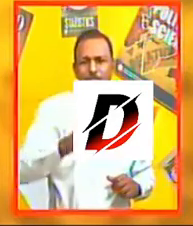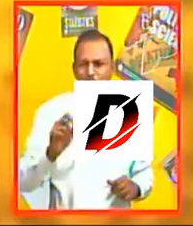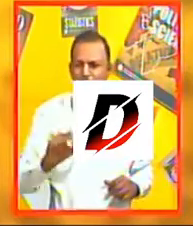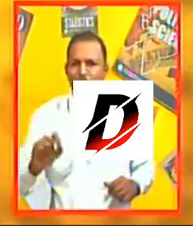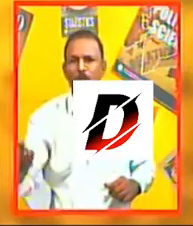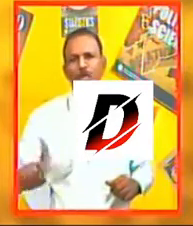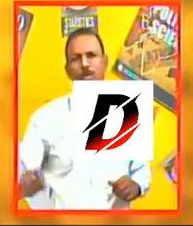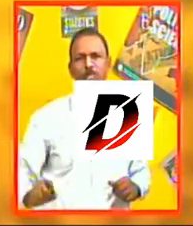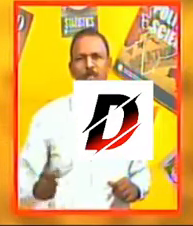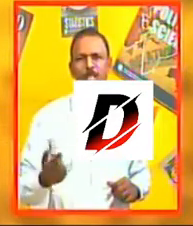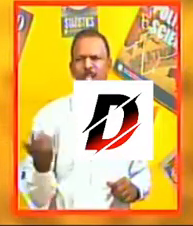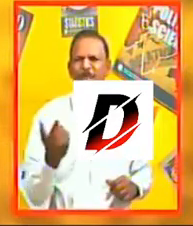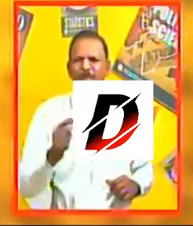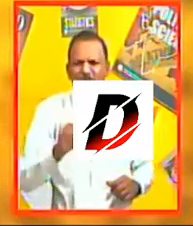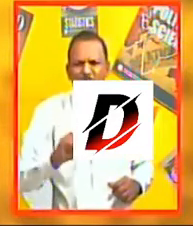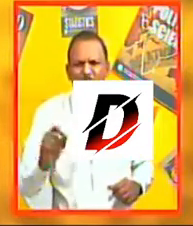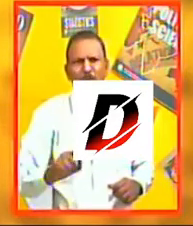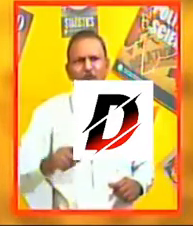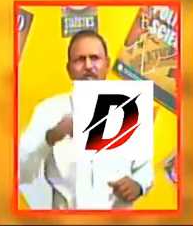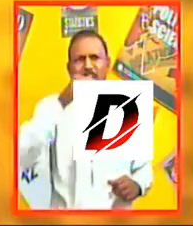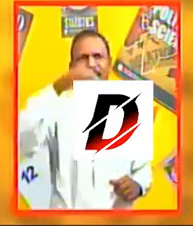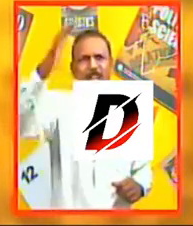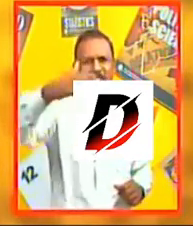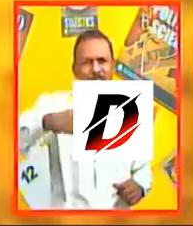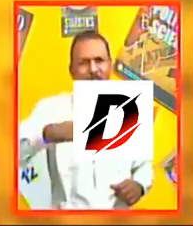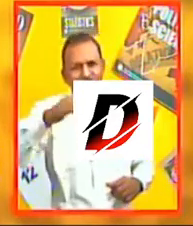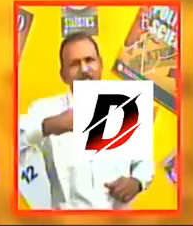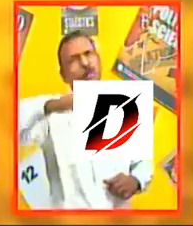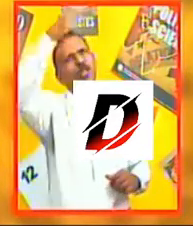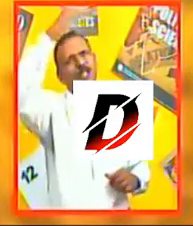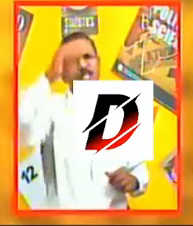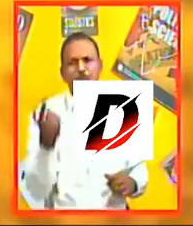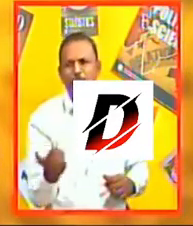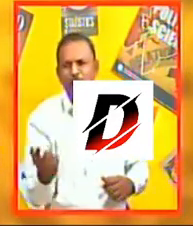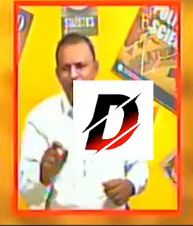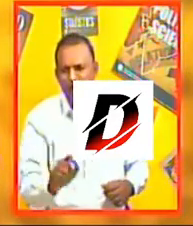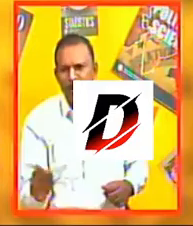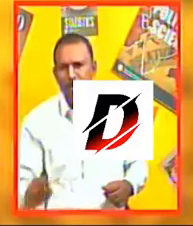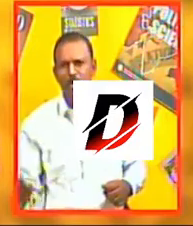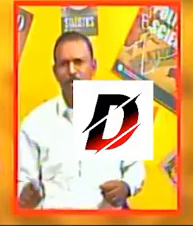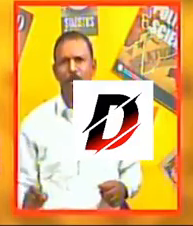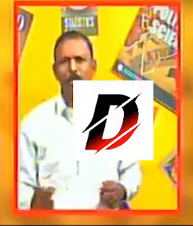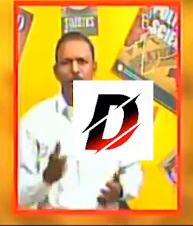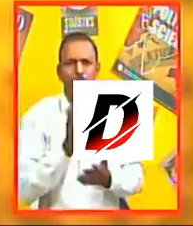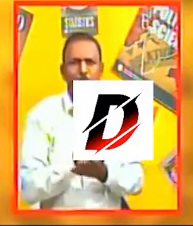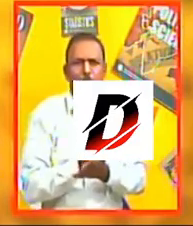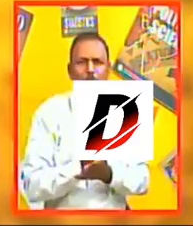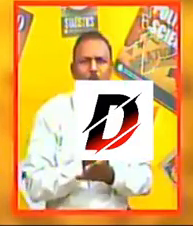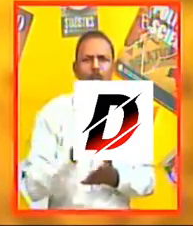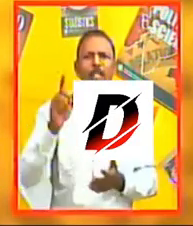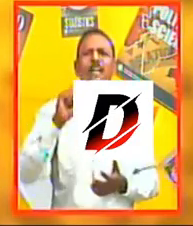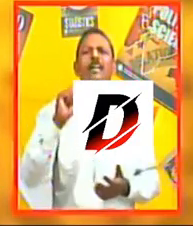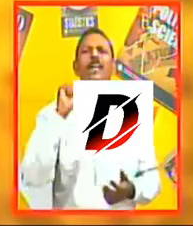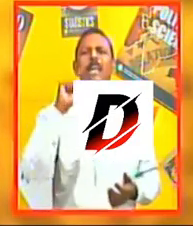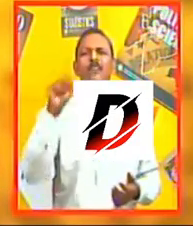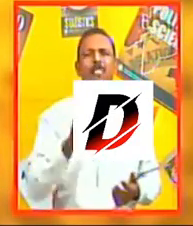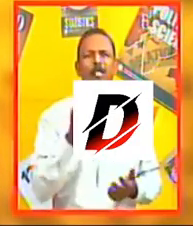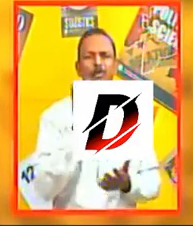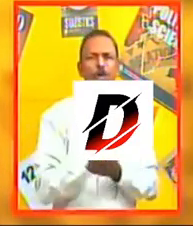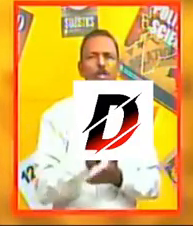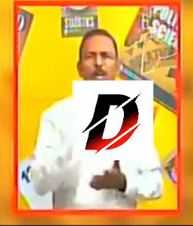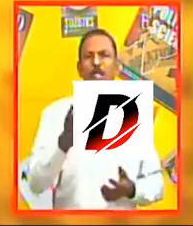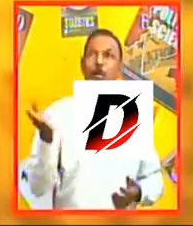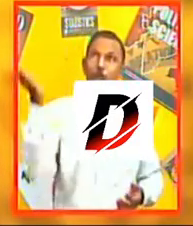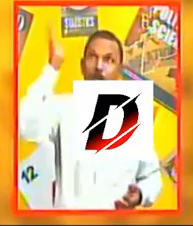நம்ம வரைபடத்திலேயே குறிக்க வச்சுருப்போம். எப்படி நம்ம குறிக்கிறோம் கடல் மட்டத்து உயரத்தை எப்படி குறிக்கிறோம் சொல்லுங்க? ஏன்னா ஒரு மிக முக்கியமான க்வெஸ்சன் நம்ம கண்டிப்பாக